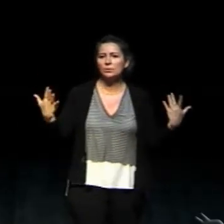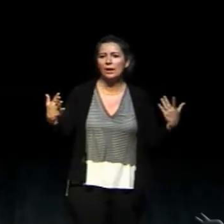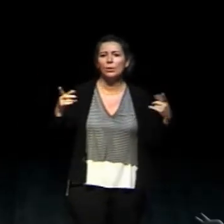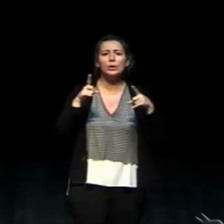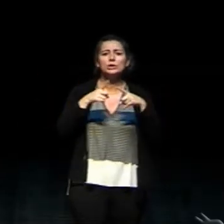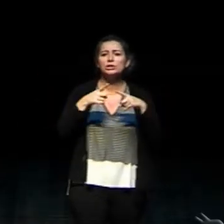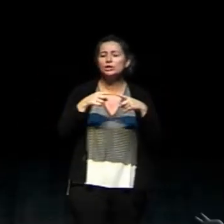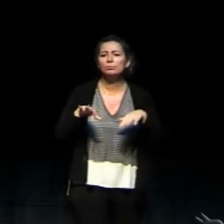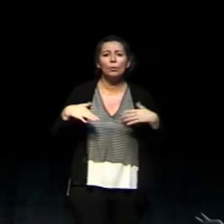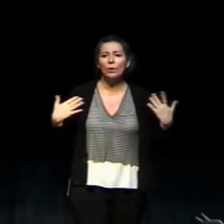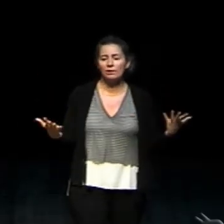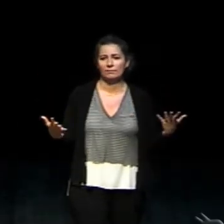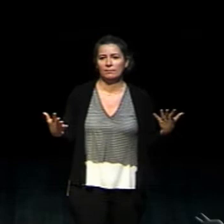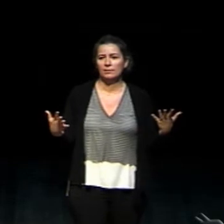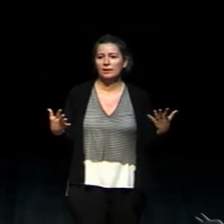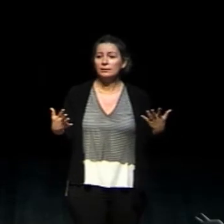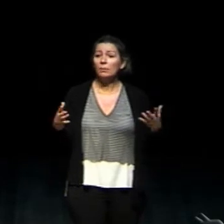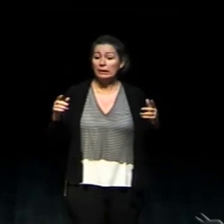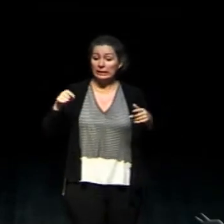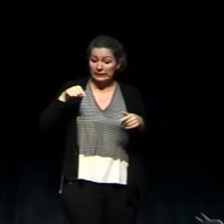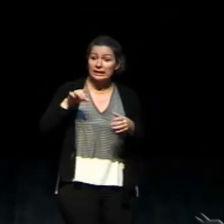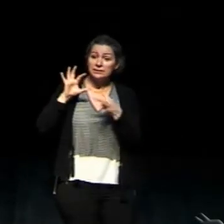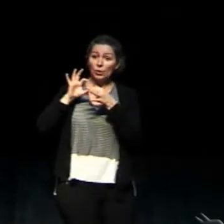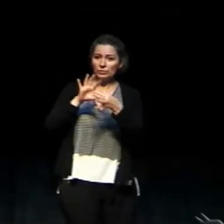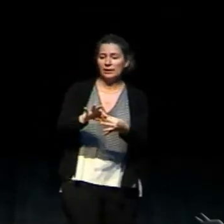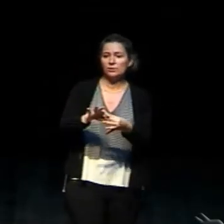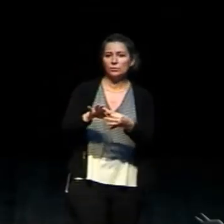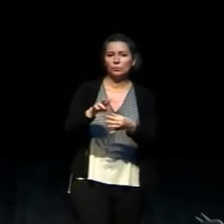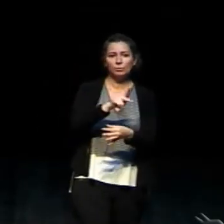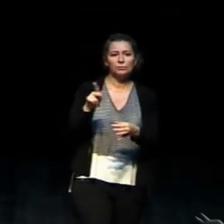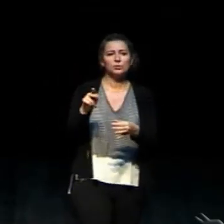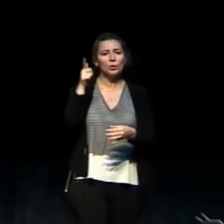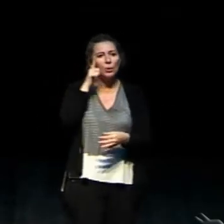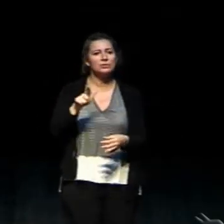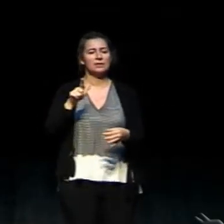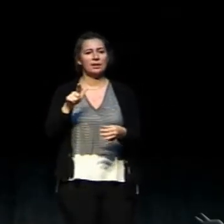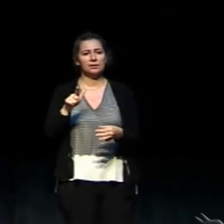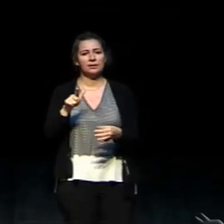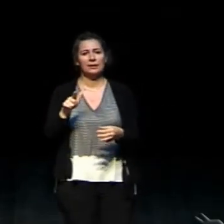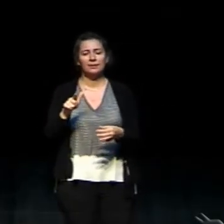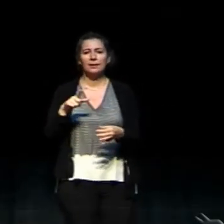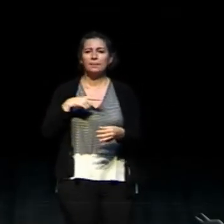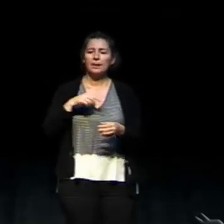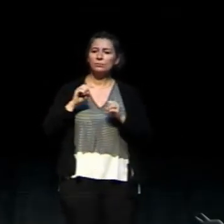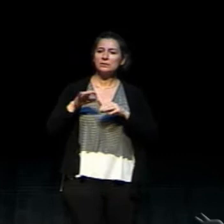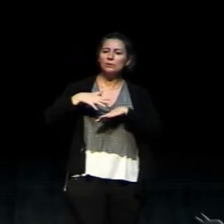consegue, por exemplo, trabalhar a questão da personificação, o contexto em que o professor consiga,